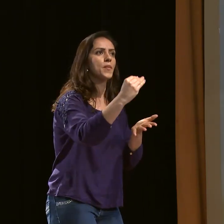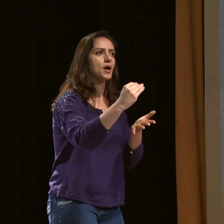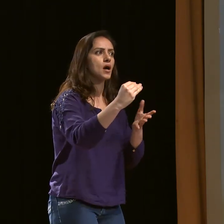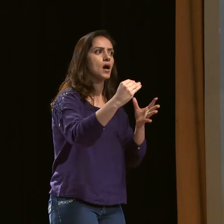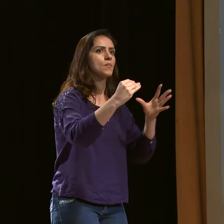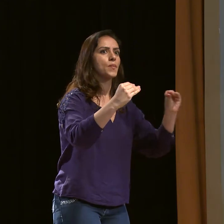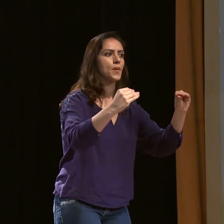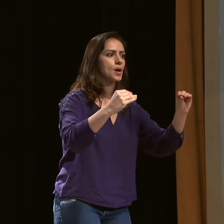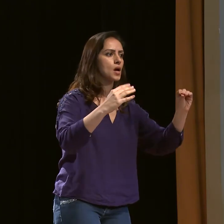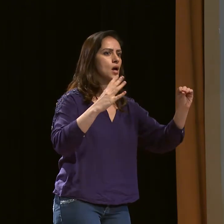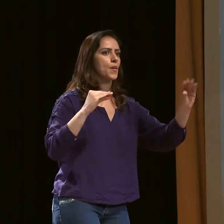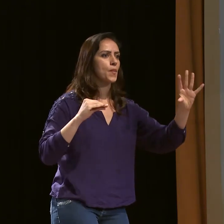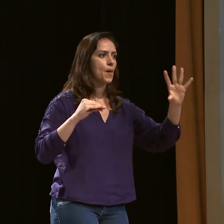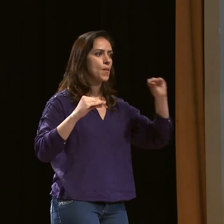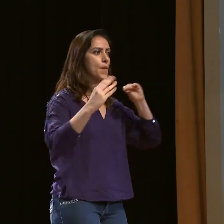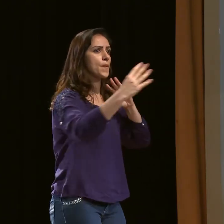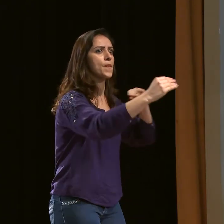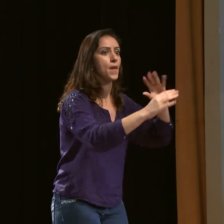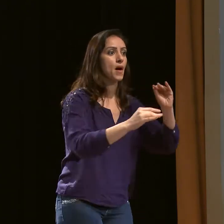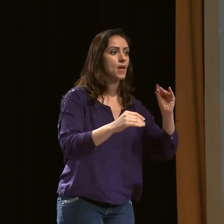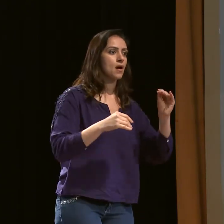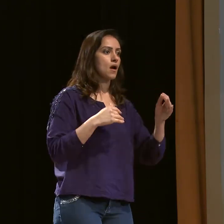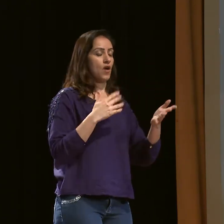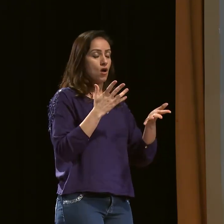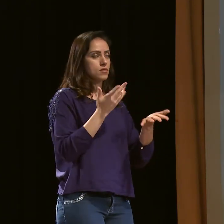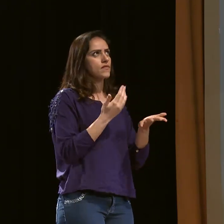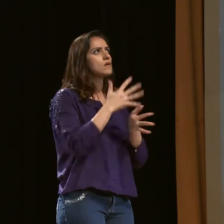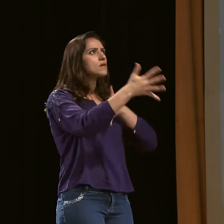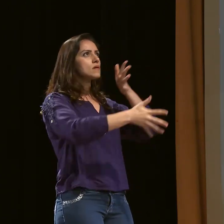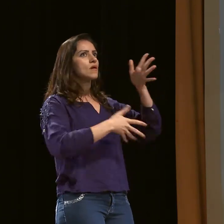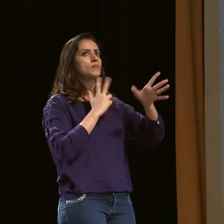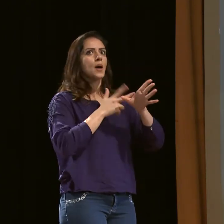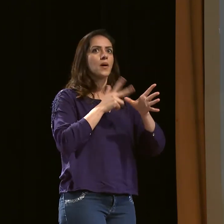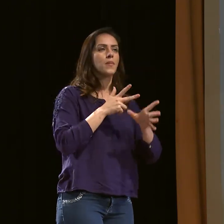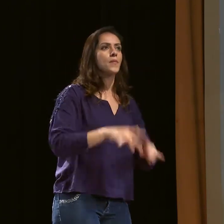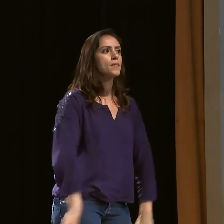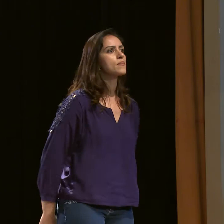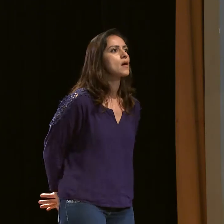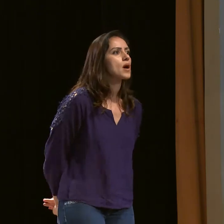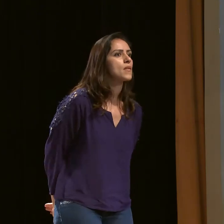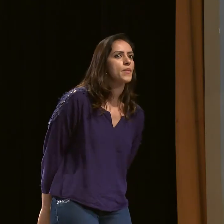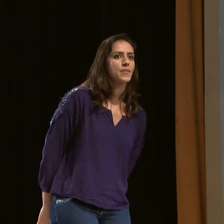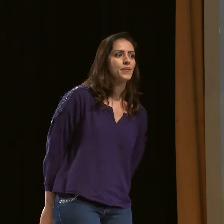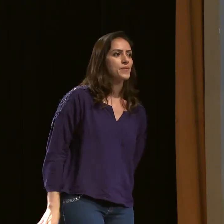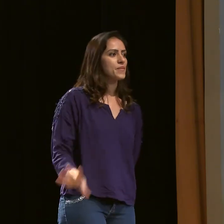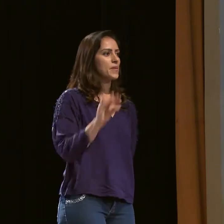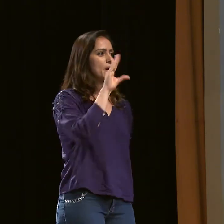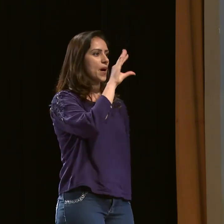grupo, começava um falar, o outro falava, aí várias pessoas usavam a fala oral e a língua de sinais deixava de lado e, em vez de